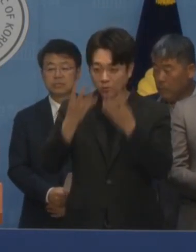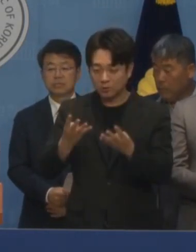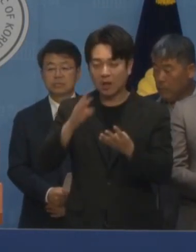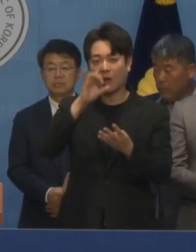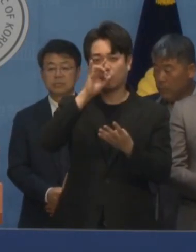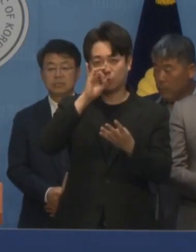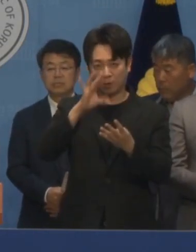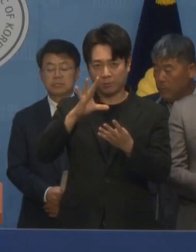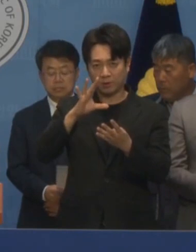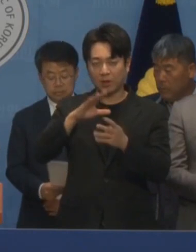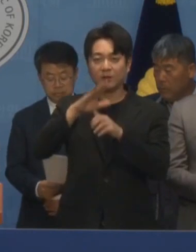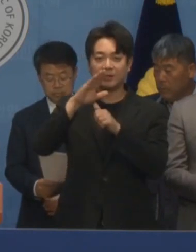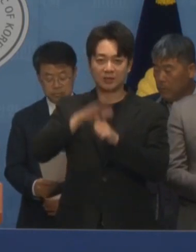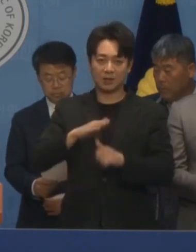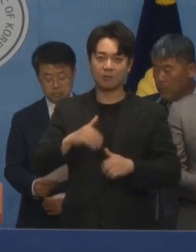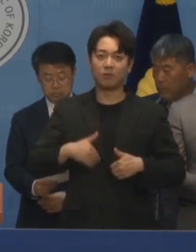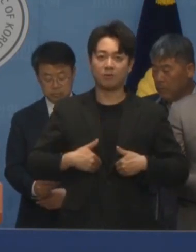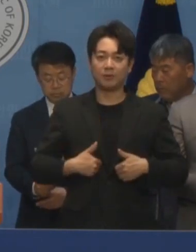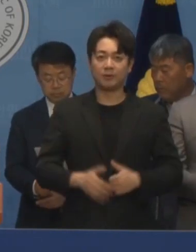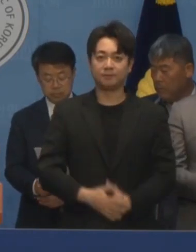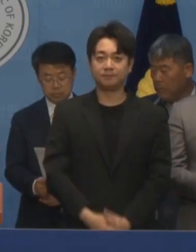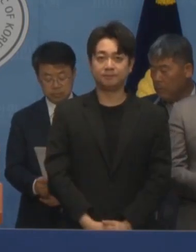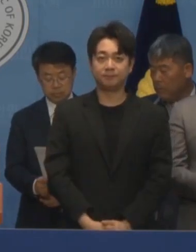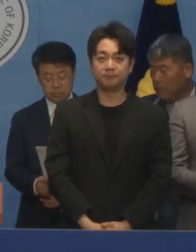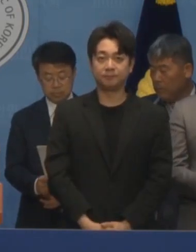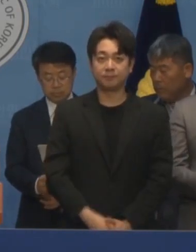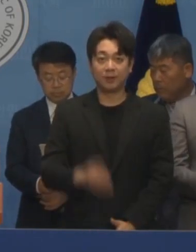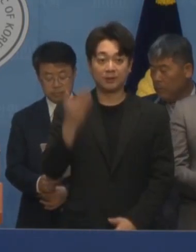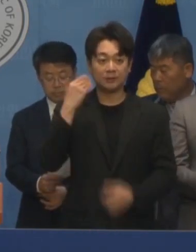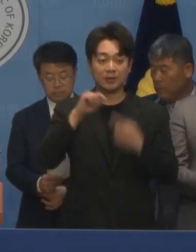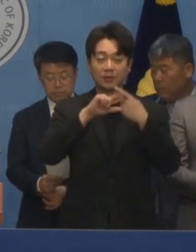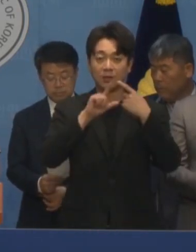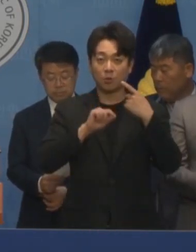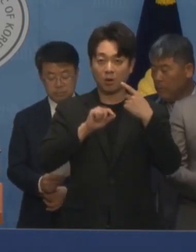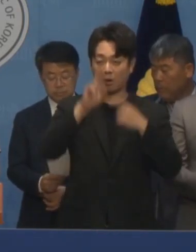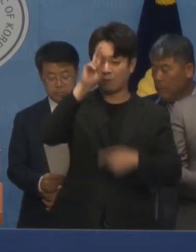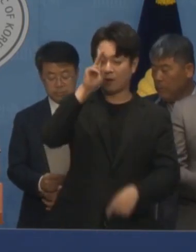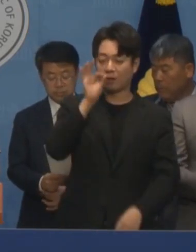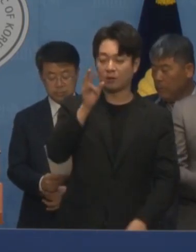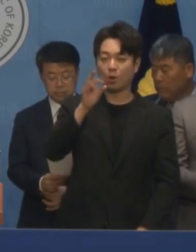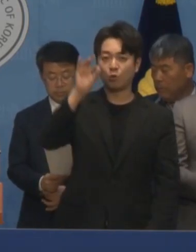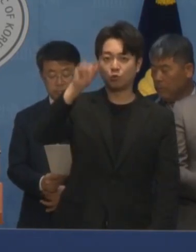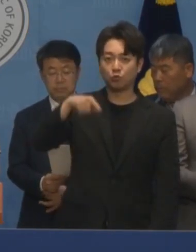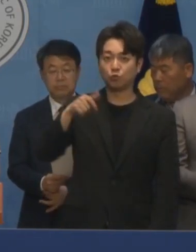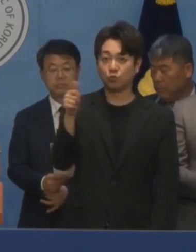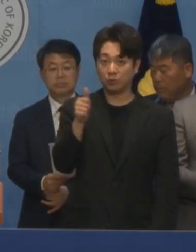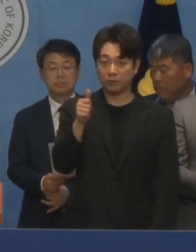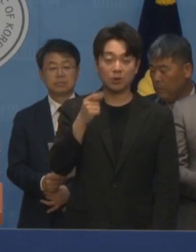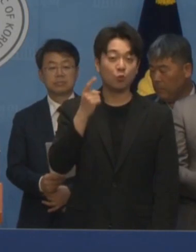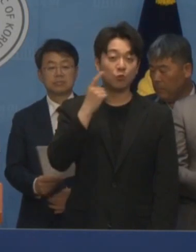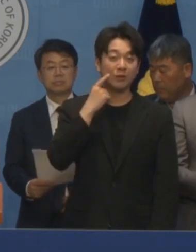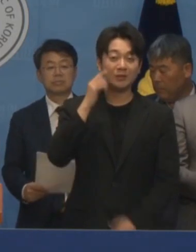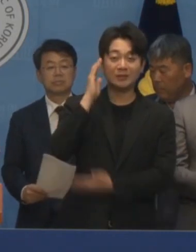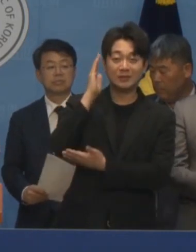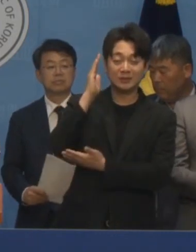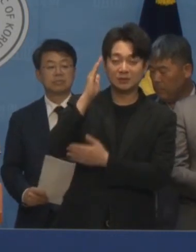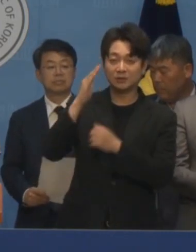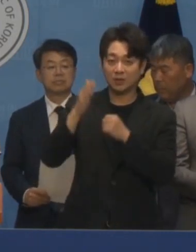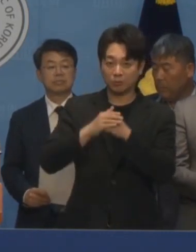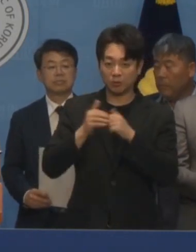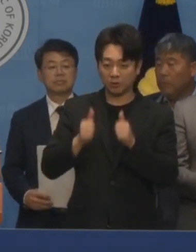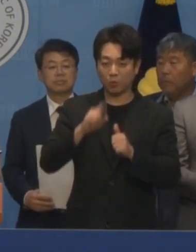반드시 기각되어야 합니다. 국회는 지난 1월 박영우 회장을 위증죄로 고발했습니다.